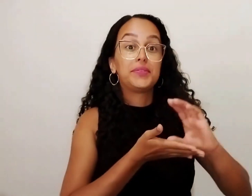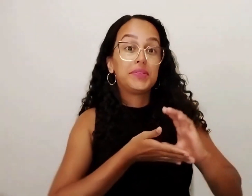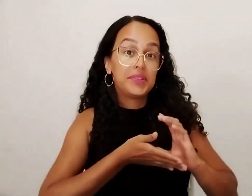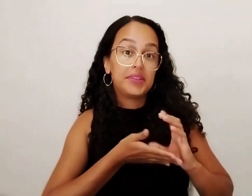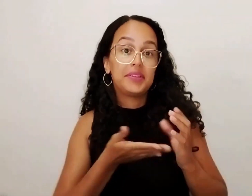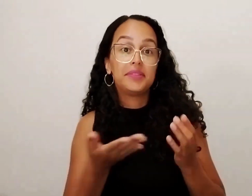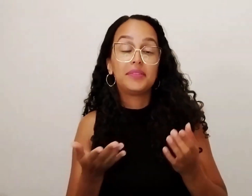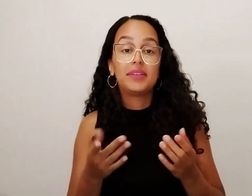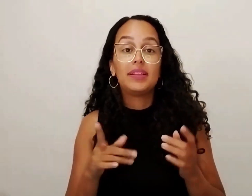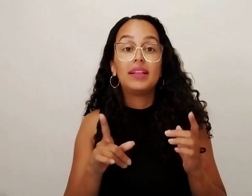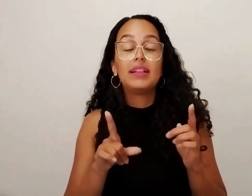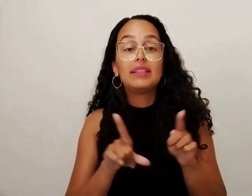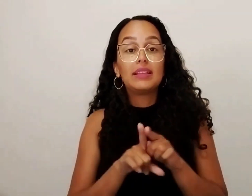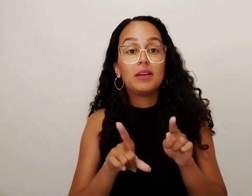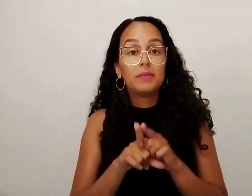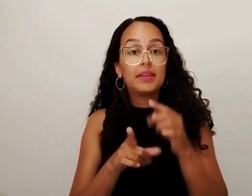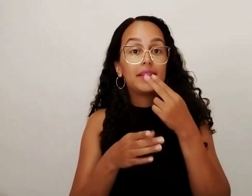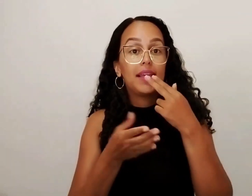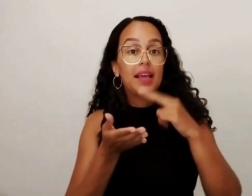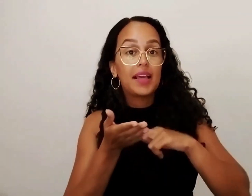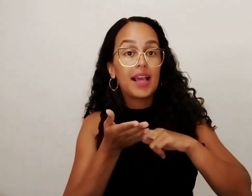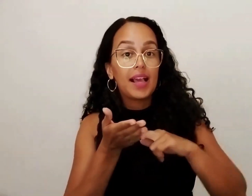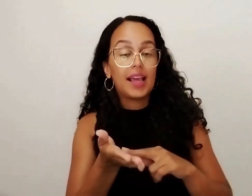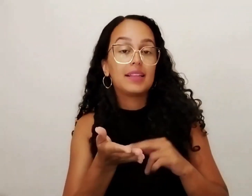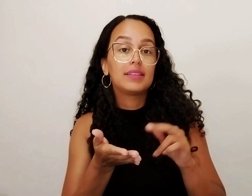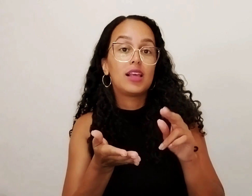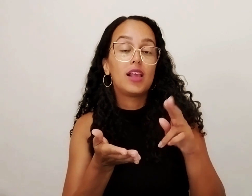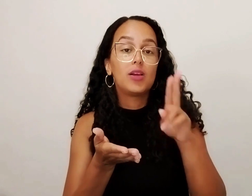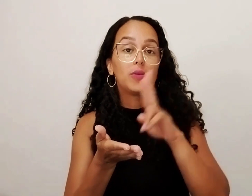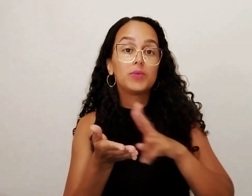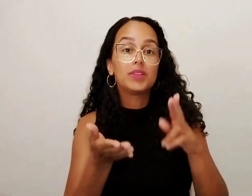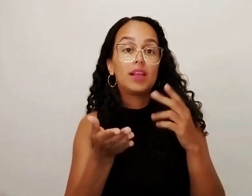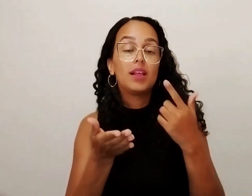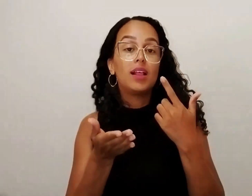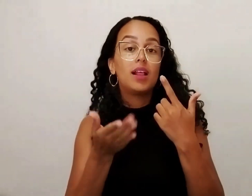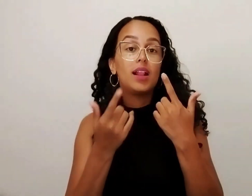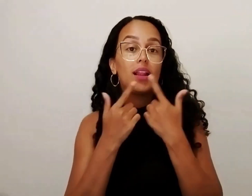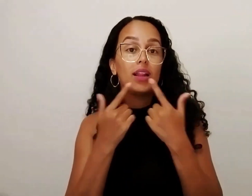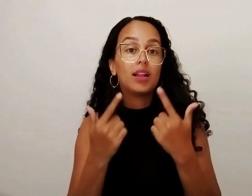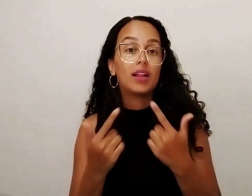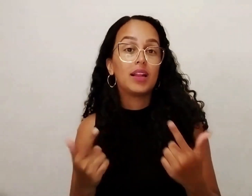paulistano que fala em uma língua e escreve em outra.